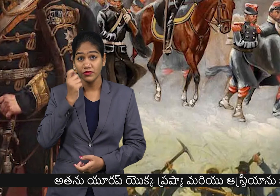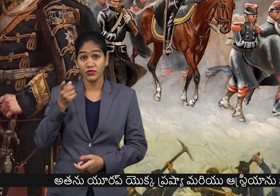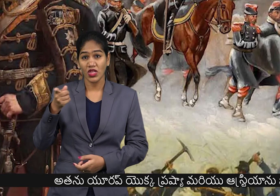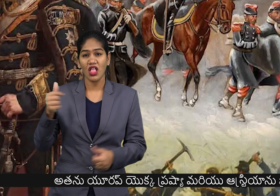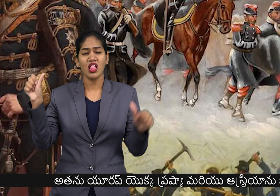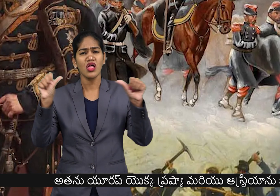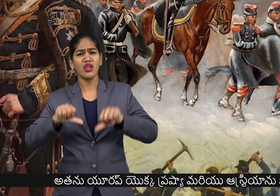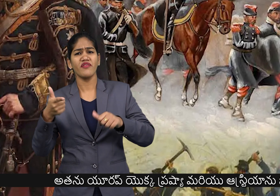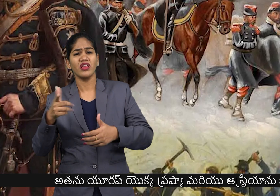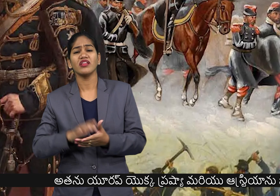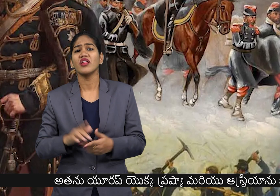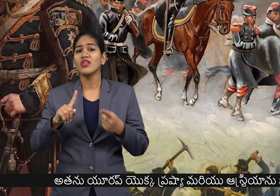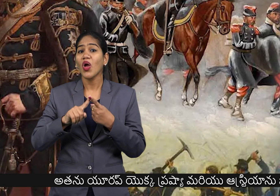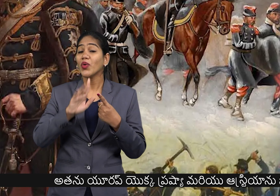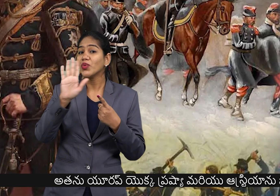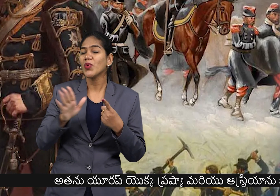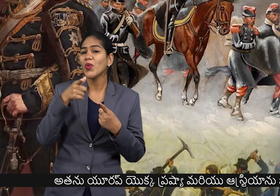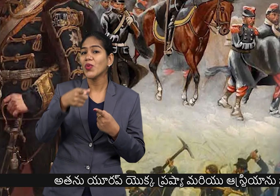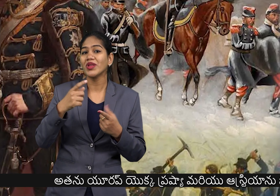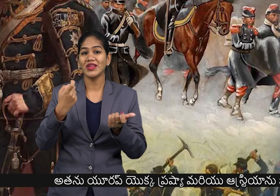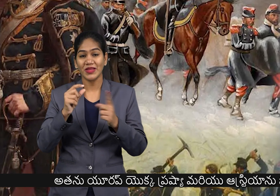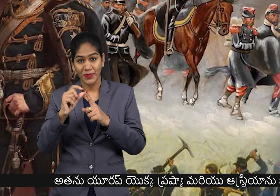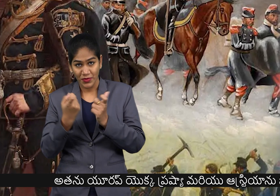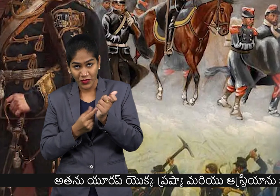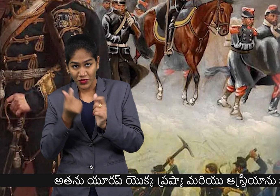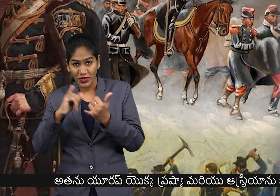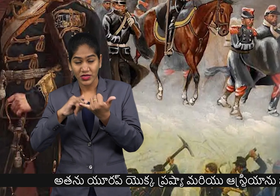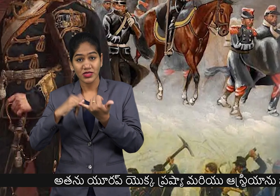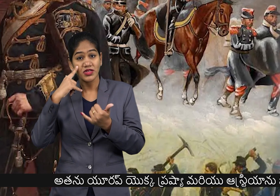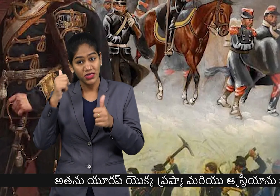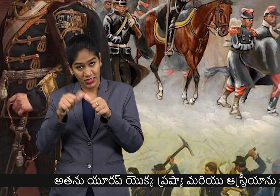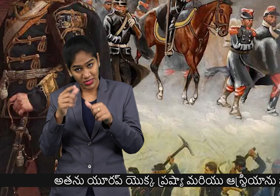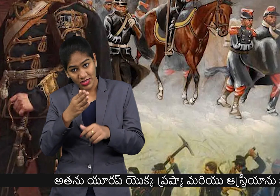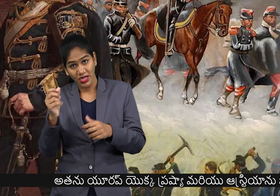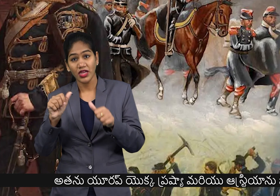అతను యూరప్ యొక్క ప్రష్యా మరియు ఆస్ట్రియాను ఓడించాడు.